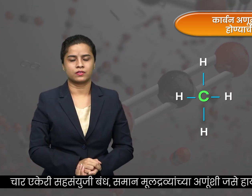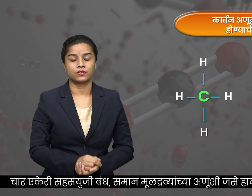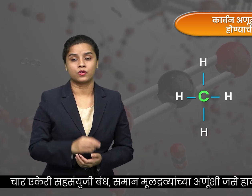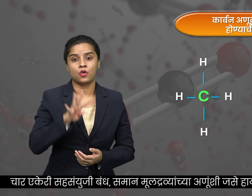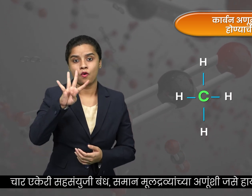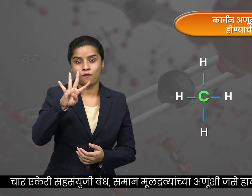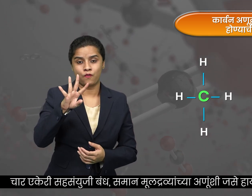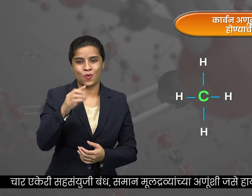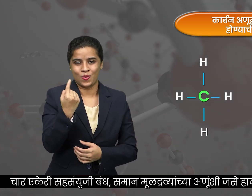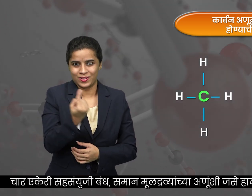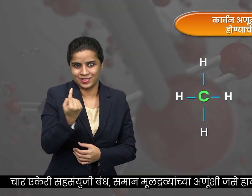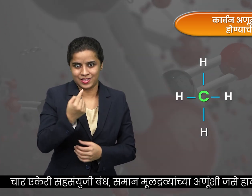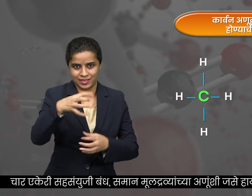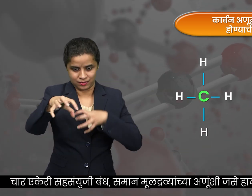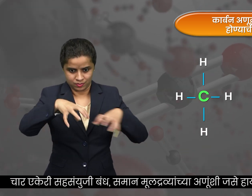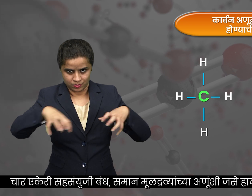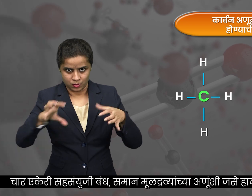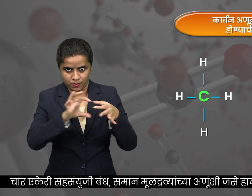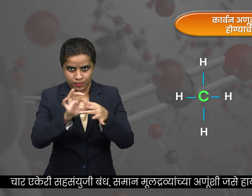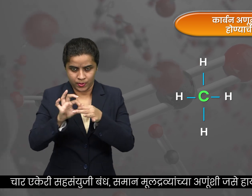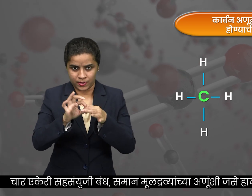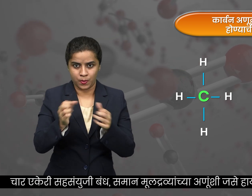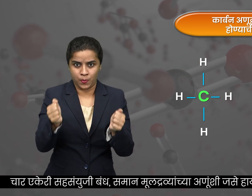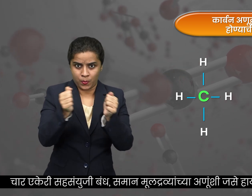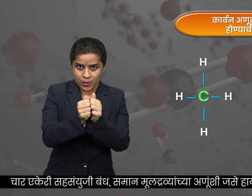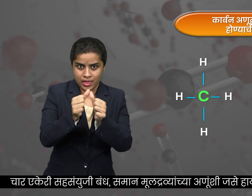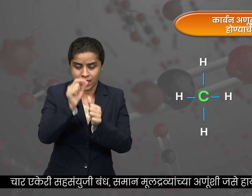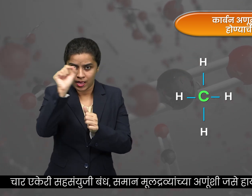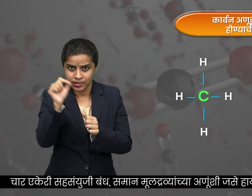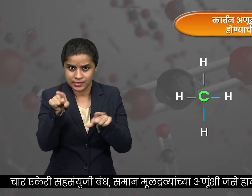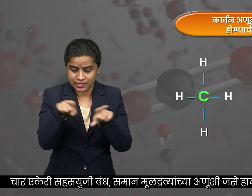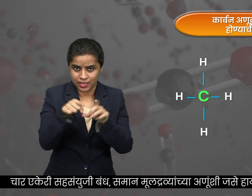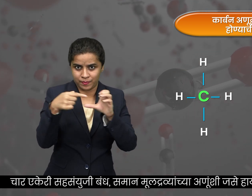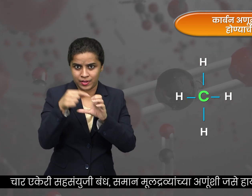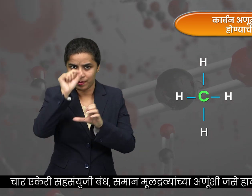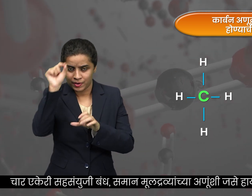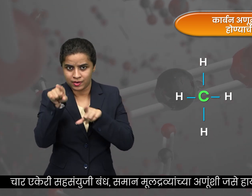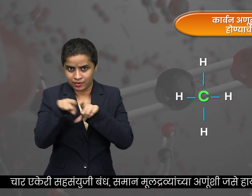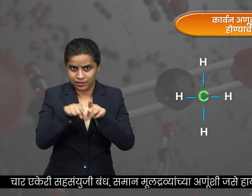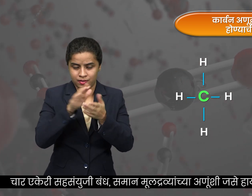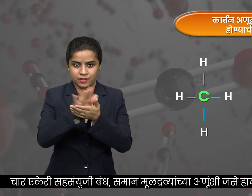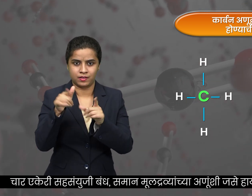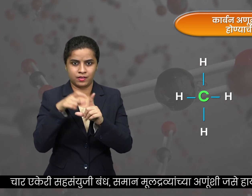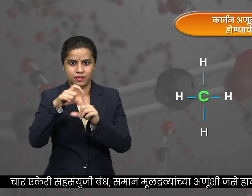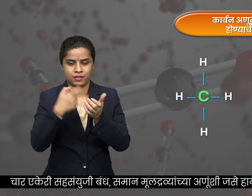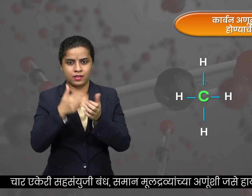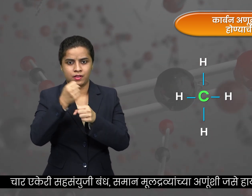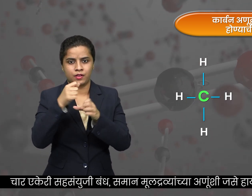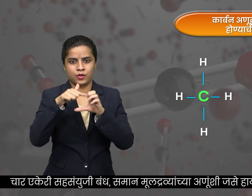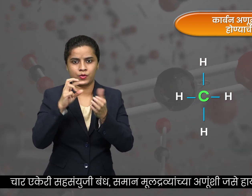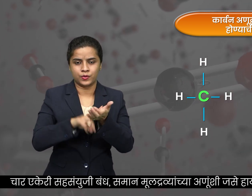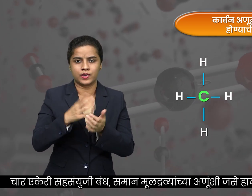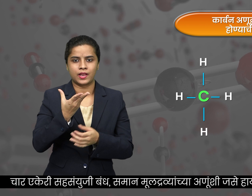4 एकेरी सहसंयोजी बंध समान मूलद्रव्यांच्या अणूशी, जसे हायड्रोजन आणि क्लोरीन.